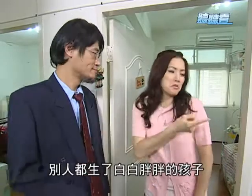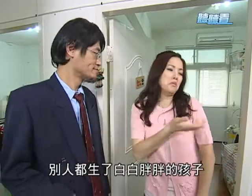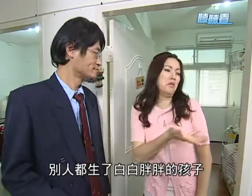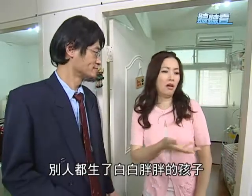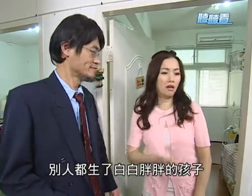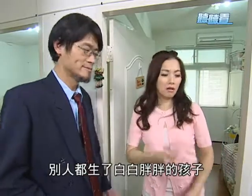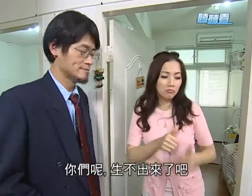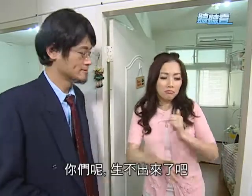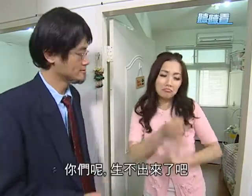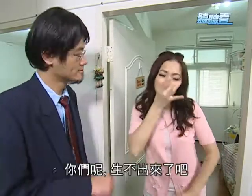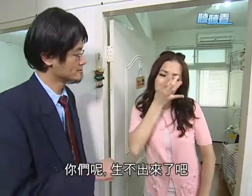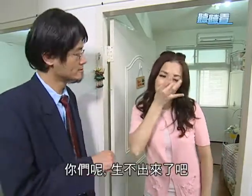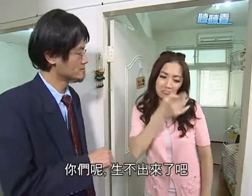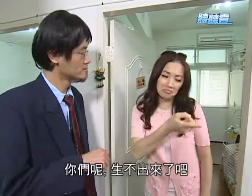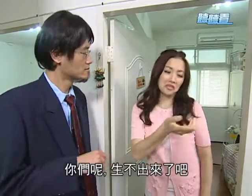孩子，你们呢，生不出来了吧？”